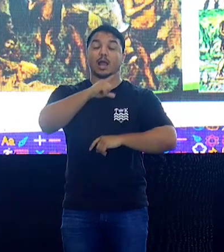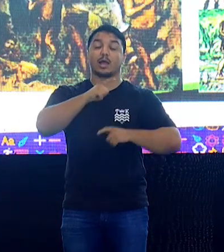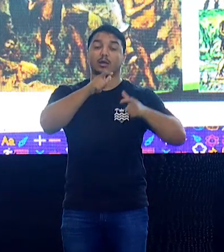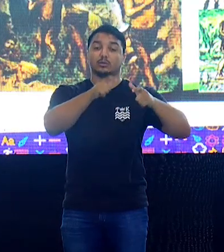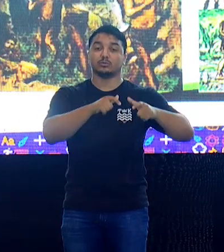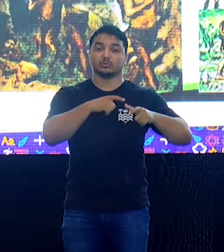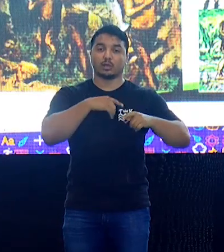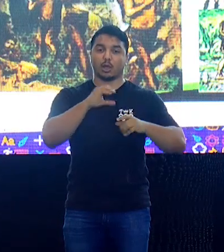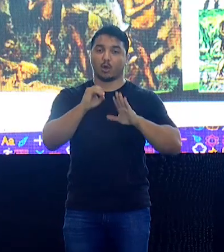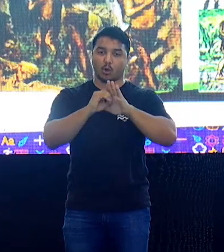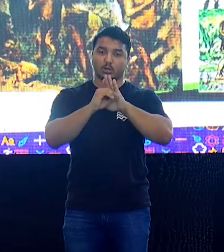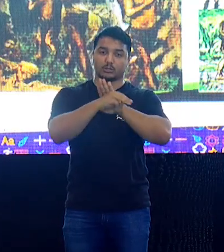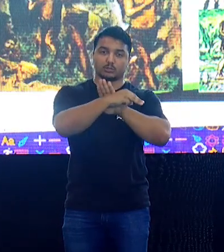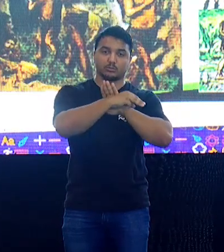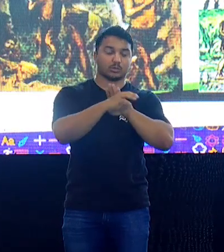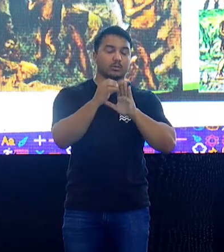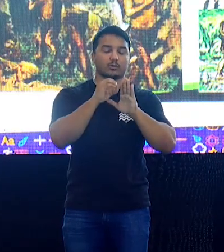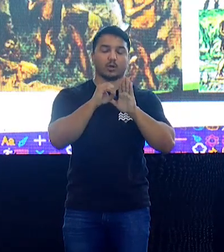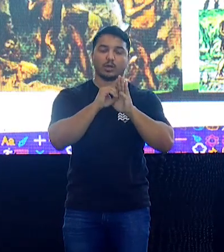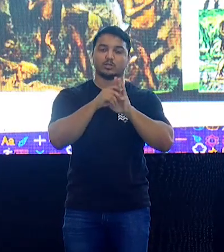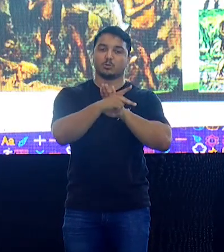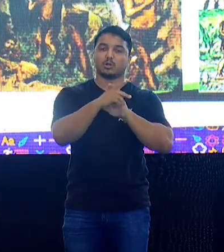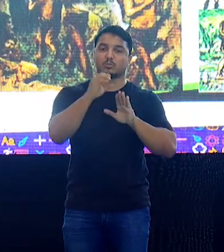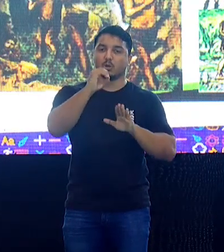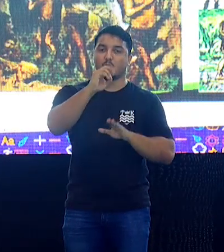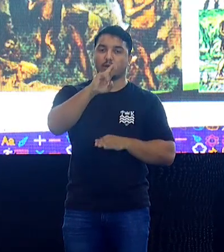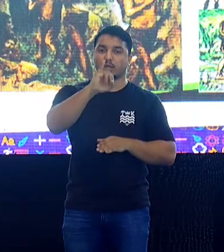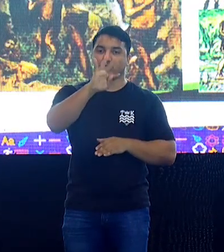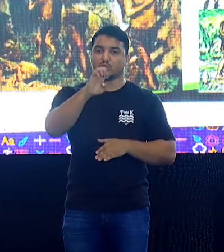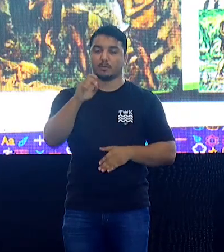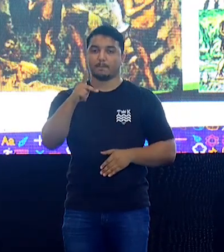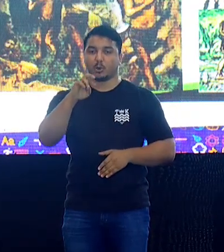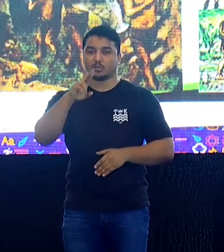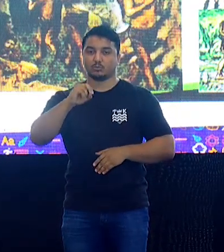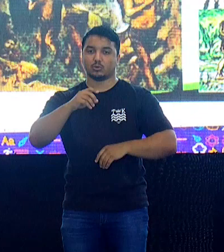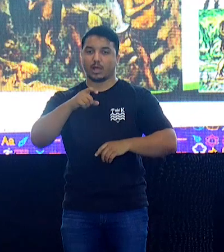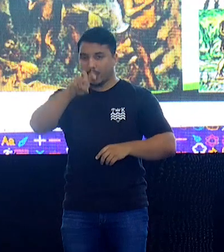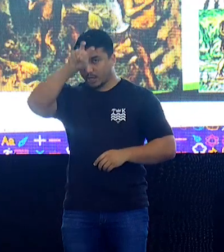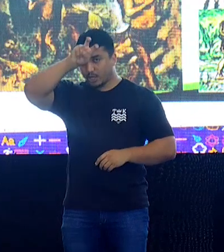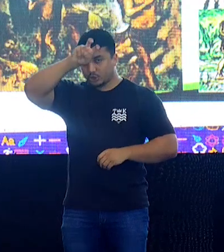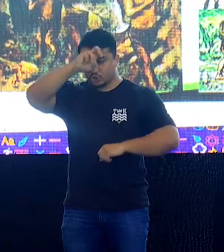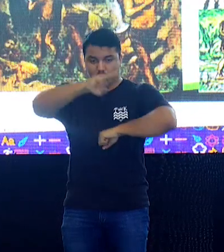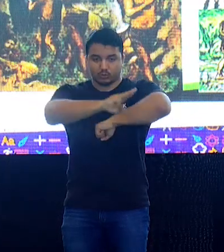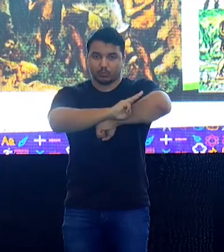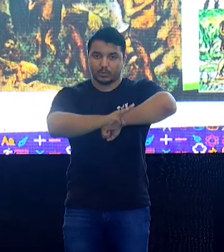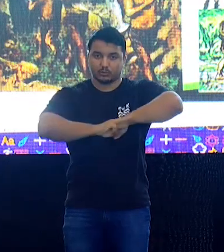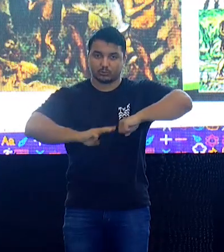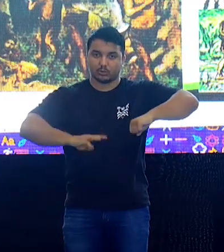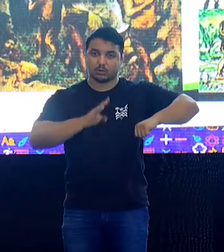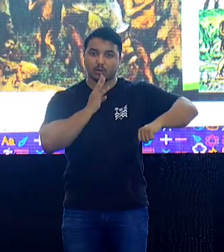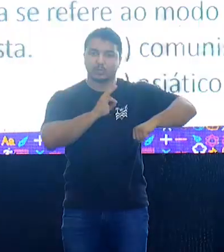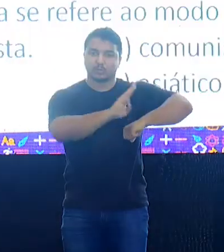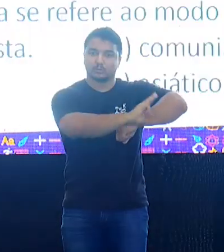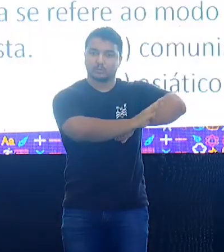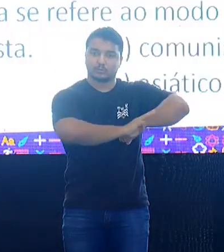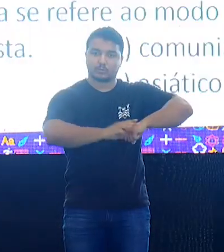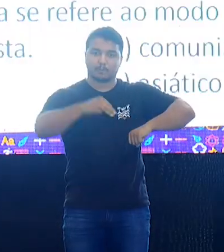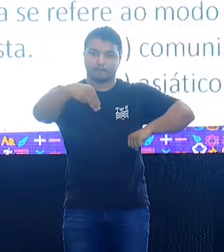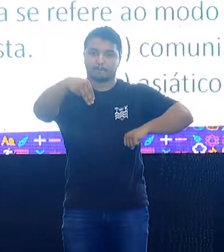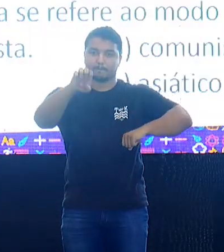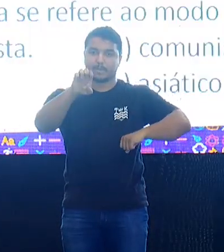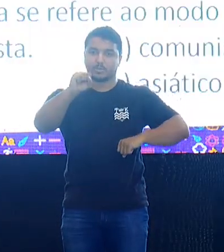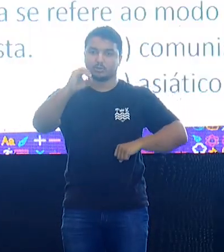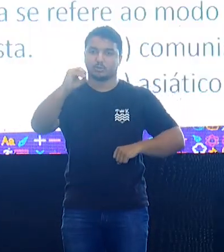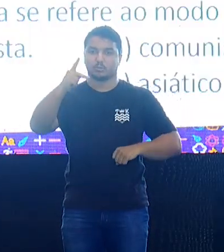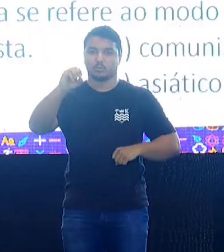chamado Oriente Próximo, Egito e Mesopotâmia, tá? Antes de chegar nessas